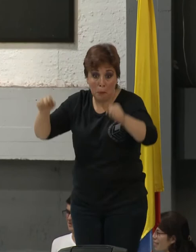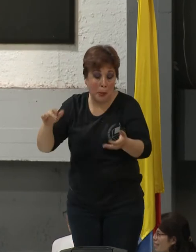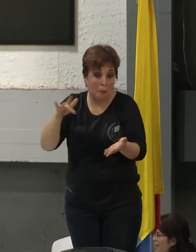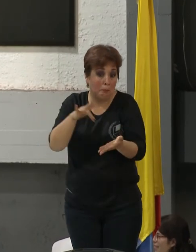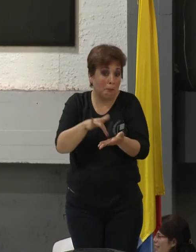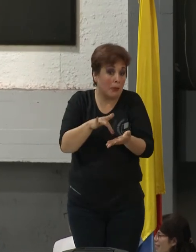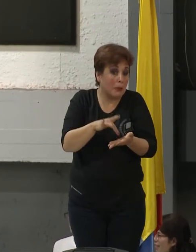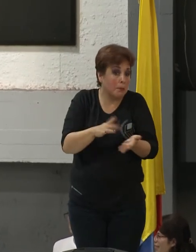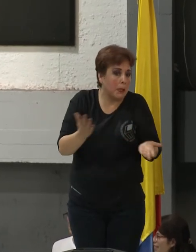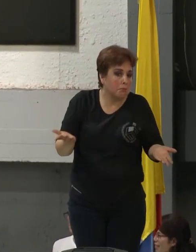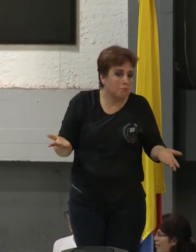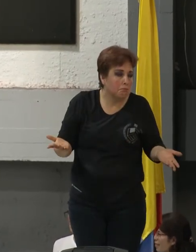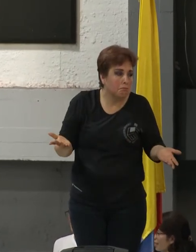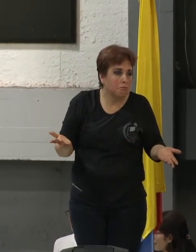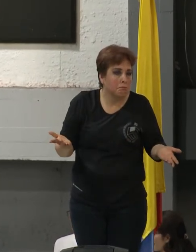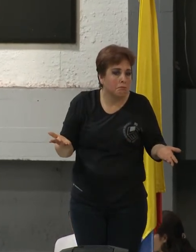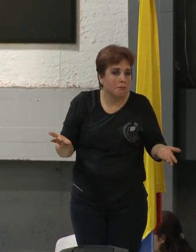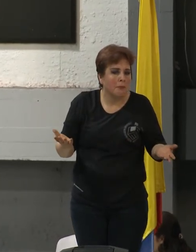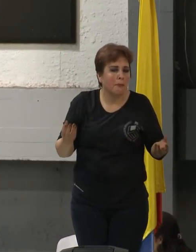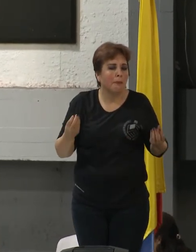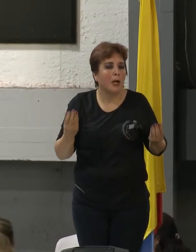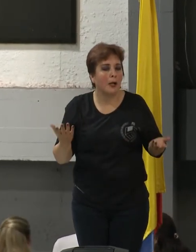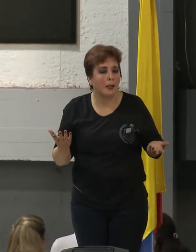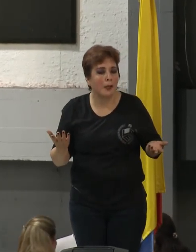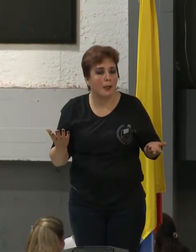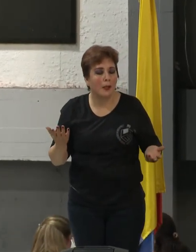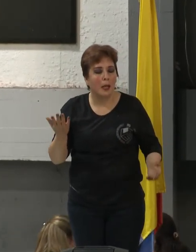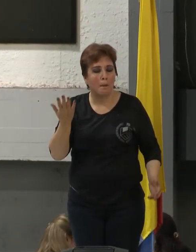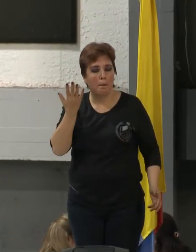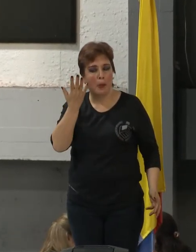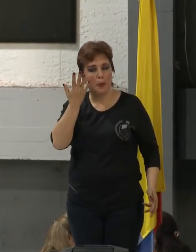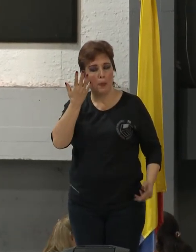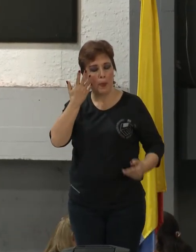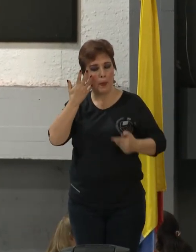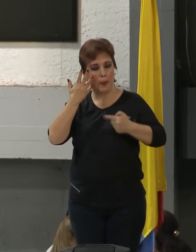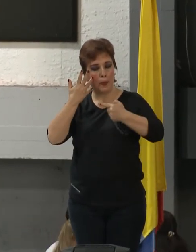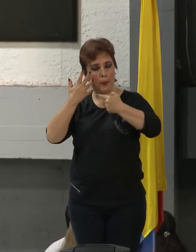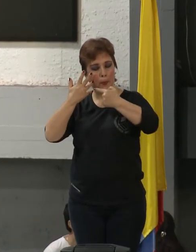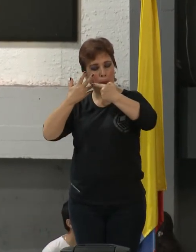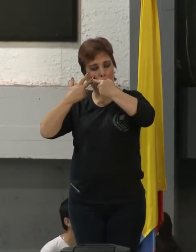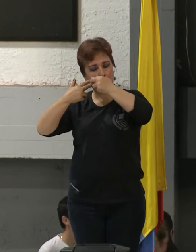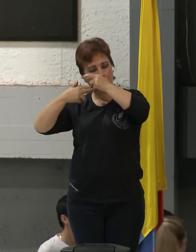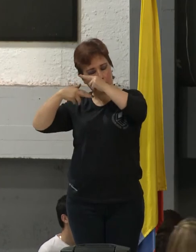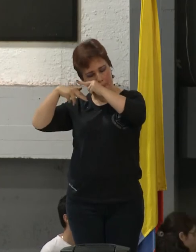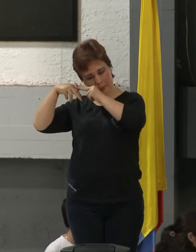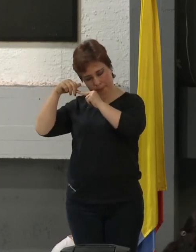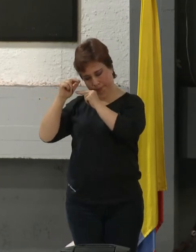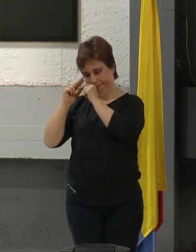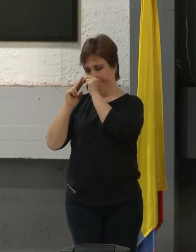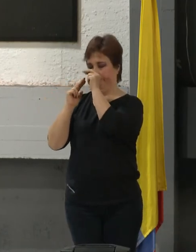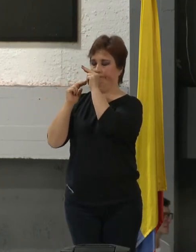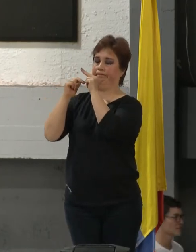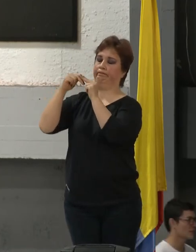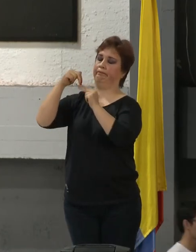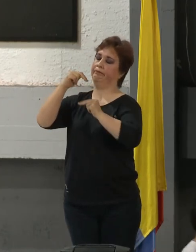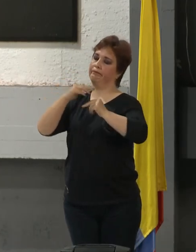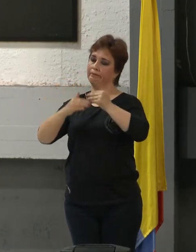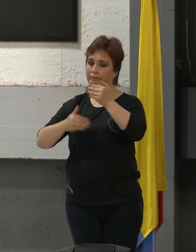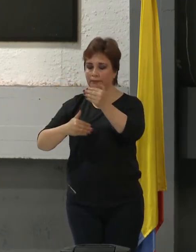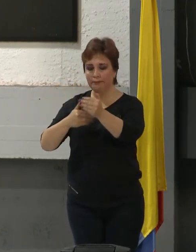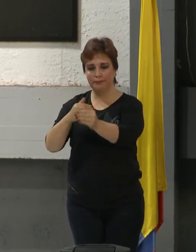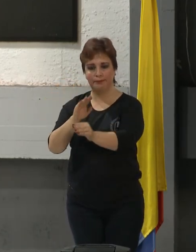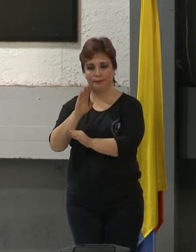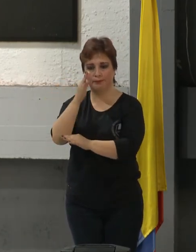podamos ir sumando e ir construyendo muchas gracias por eso en